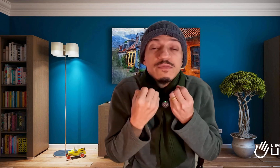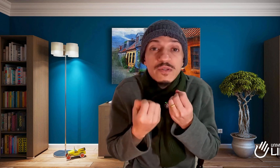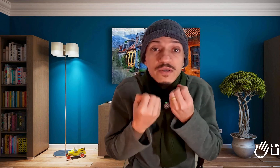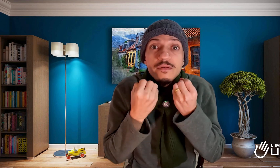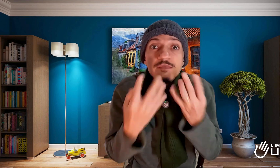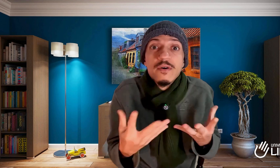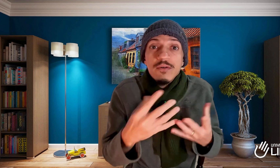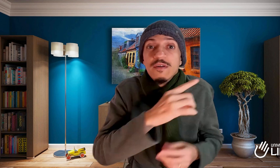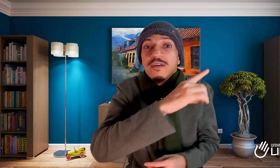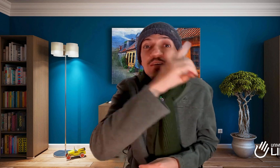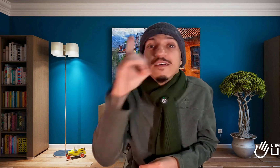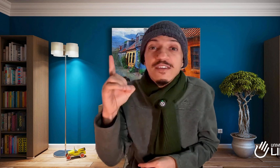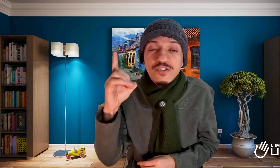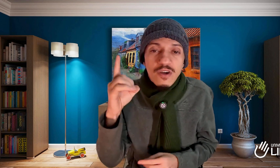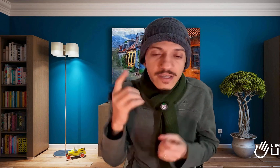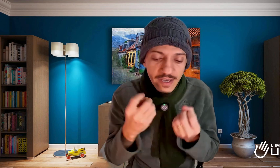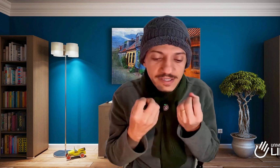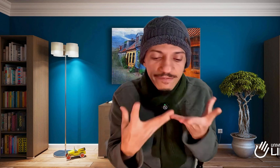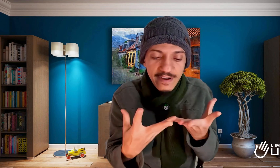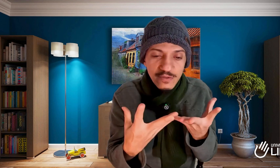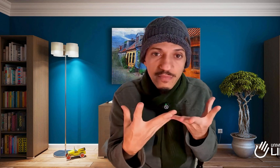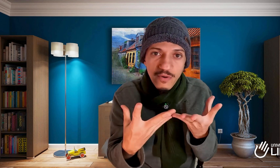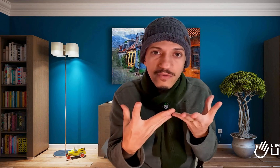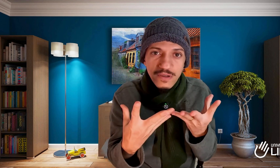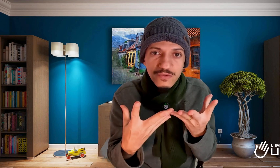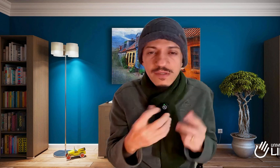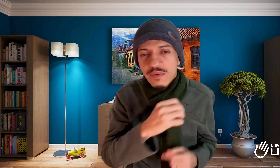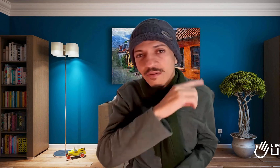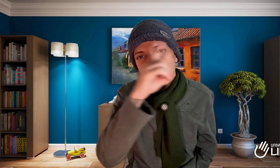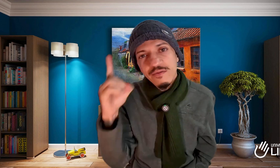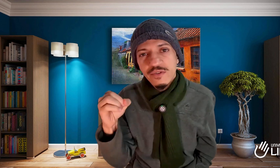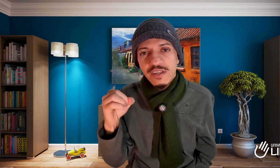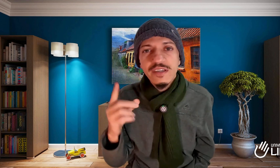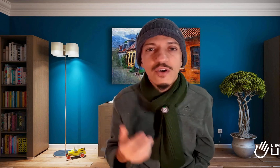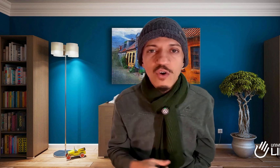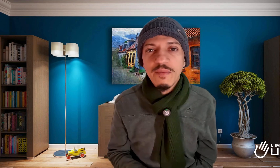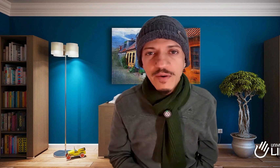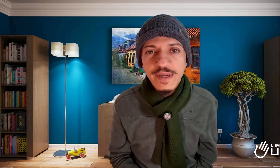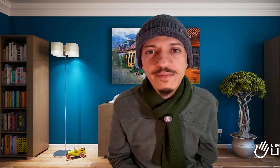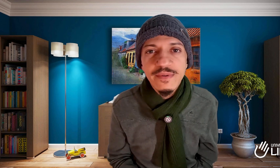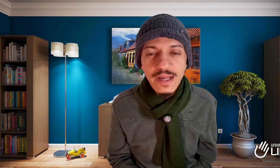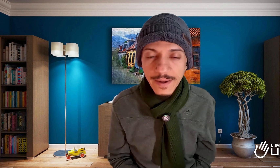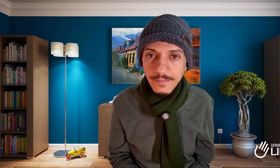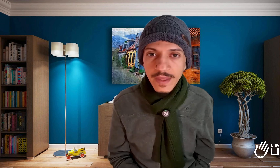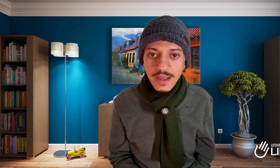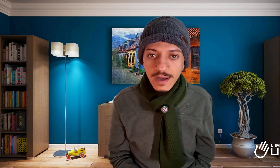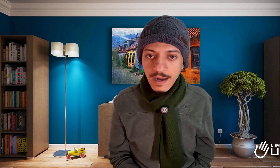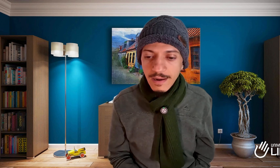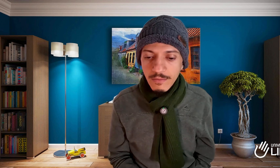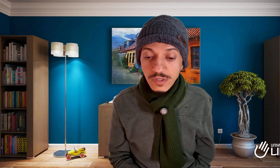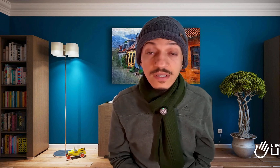assim, ó. Só que aí você faz o bom com as duas mãos e o dia só com uma mão mesmo, tá? O sinal de